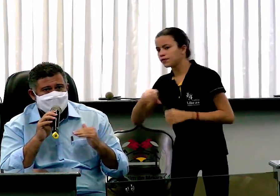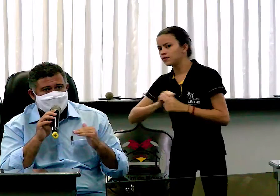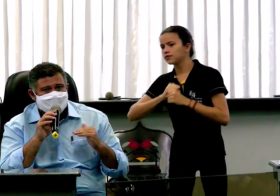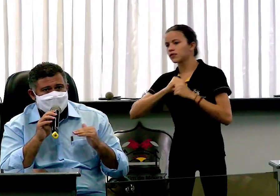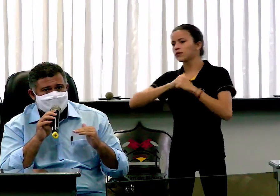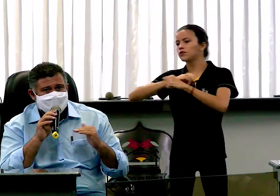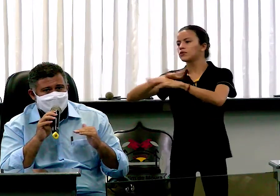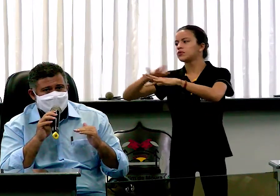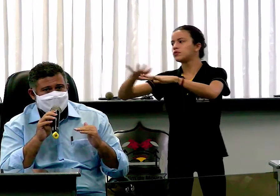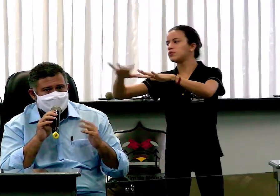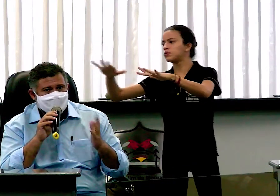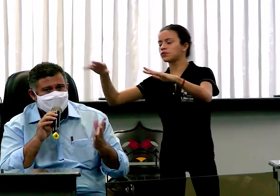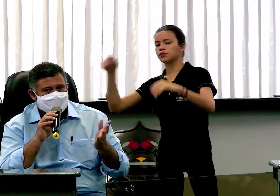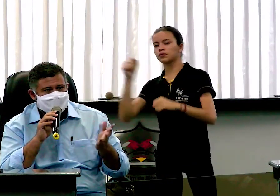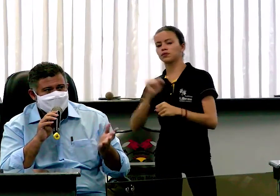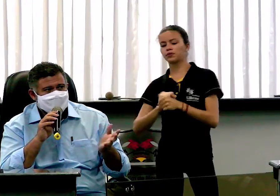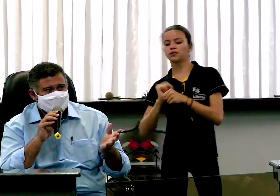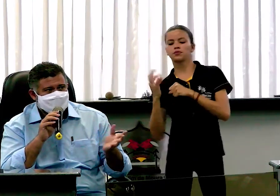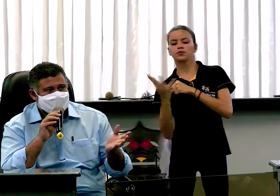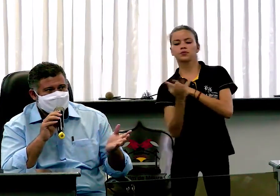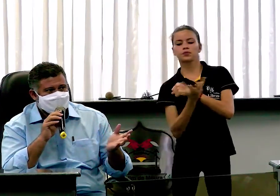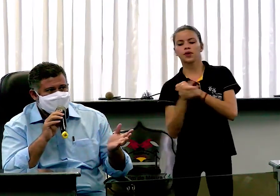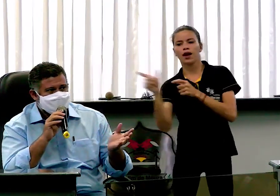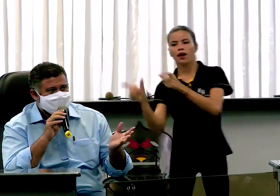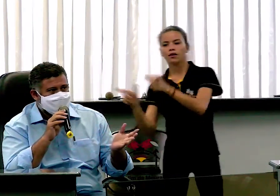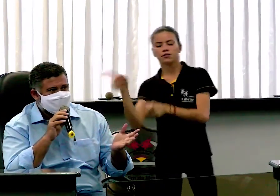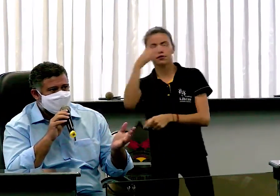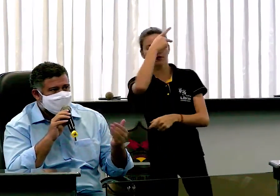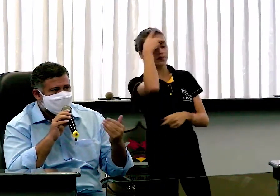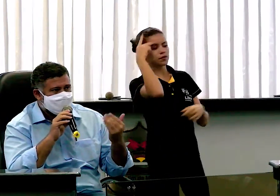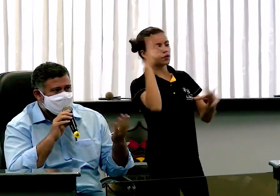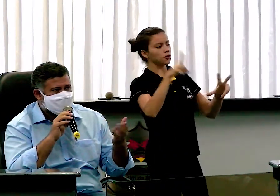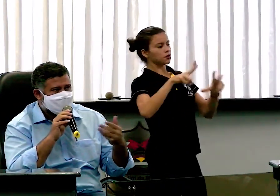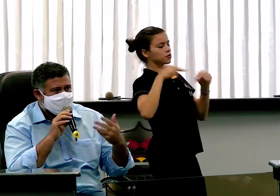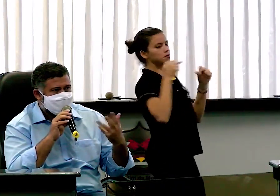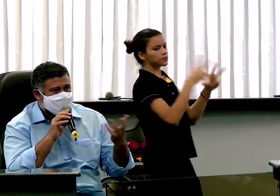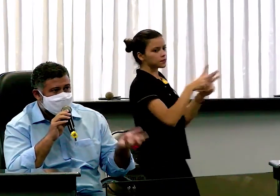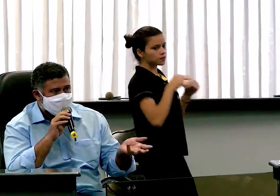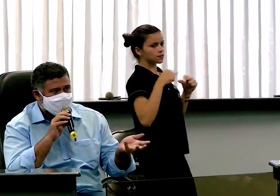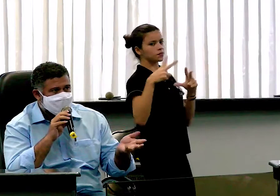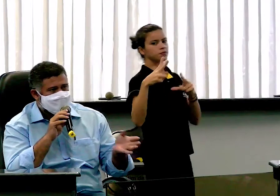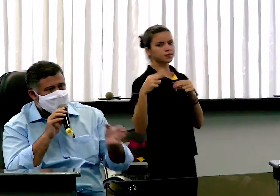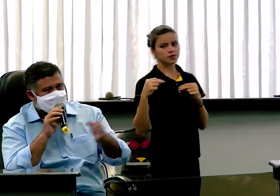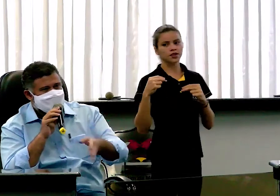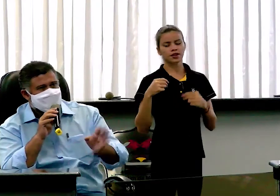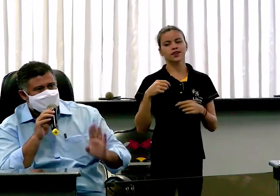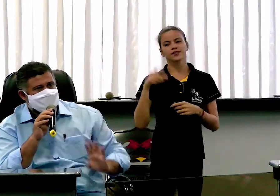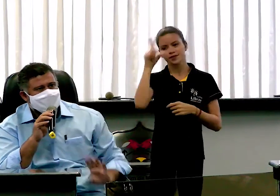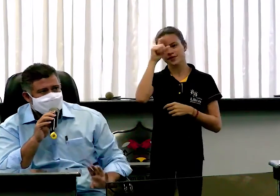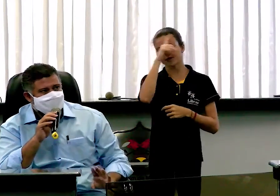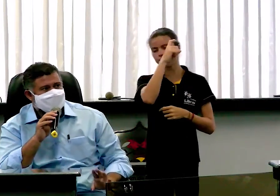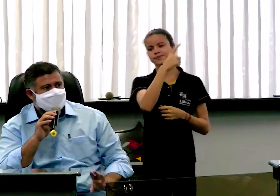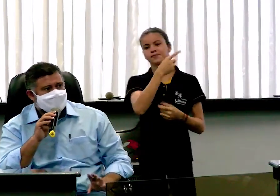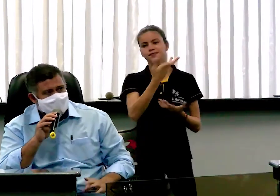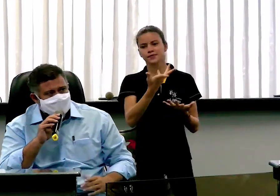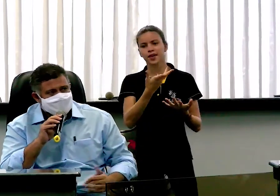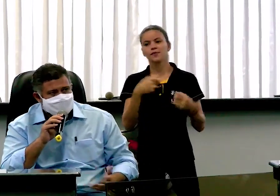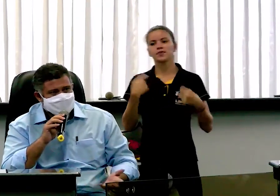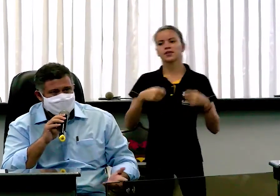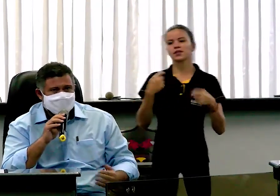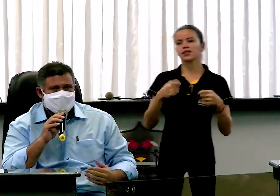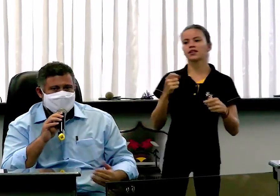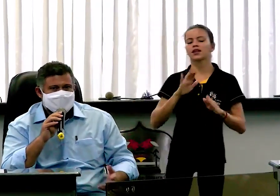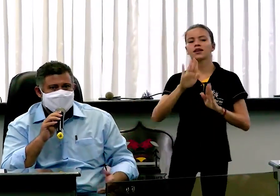e se fosse tão ruim assim os países asiáticos não usava de forma corriqueira não só nesse momento